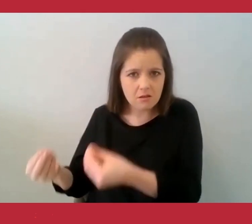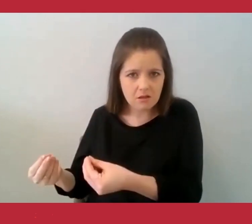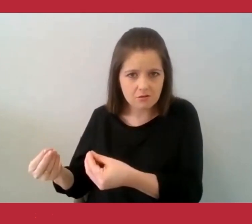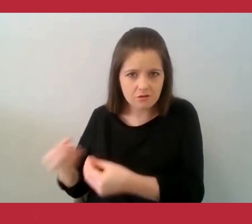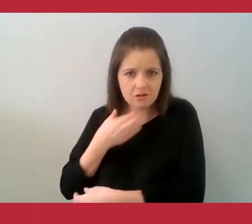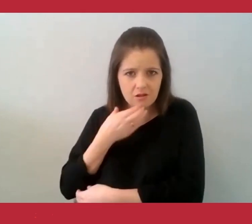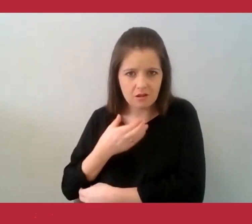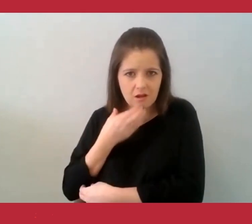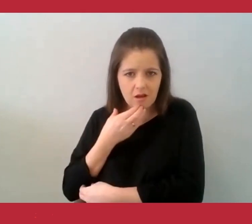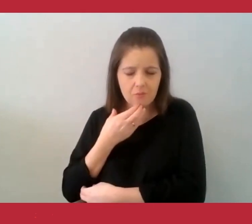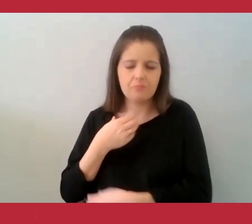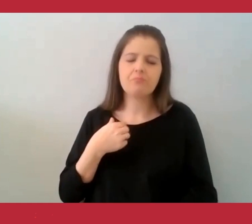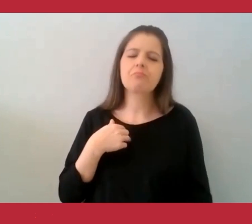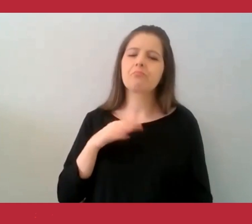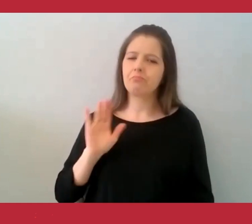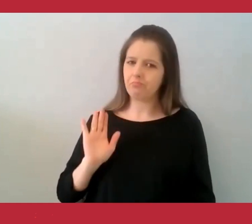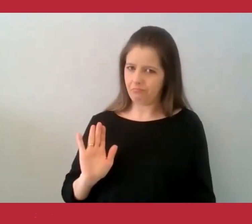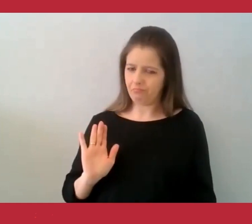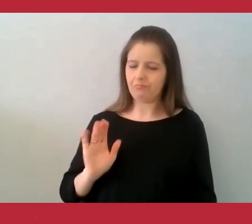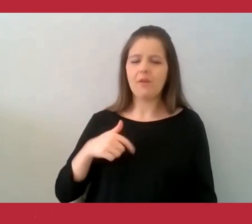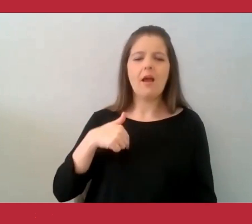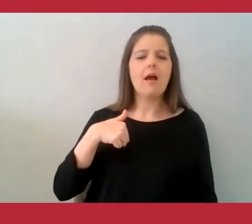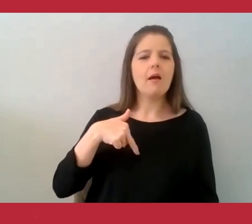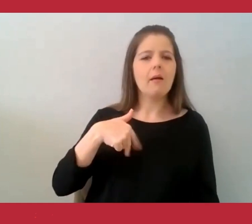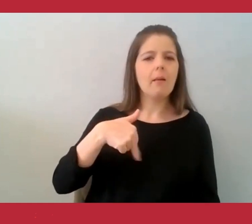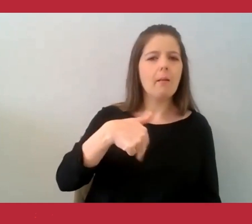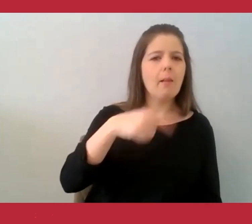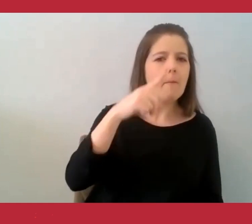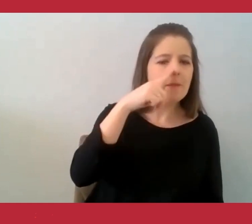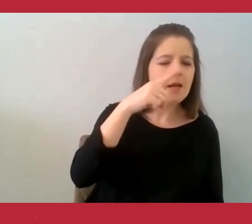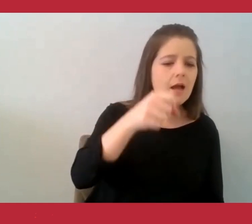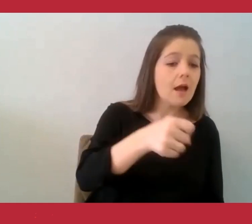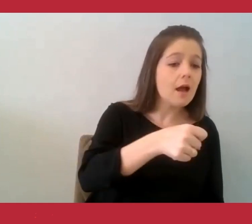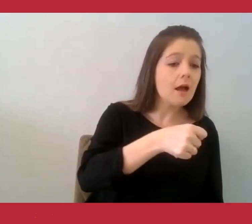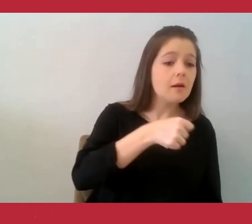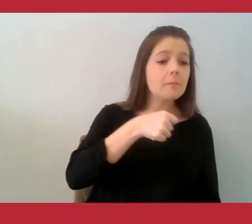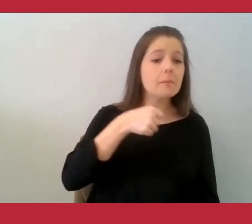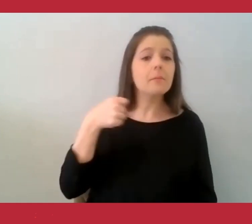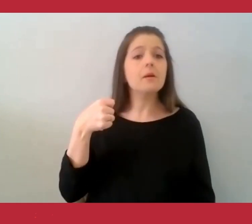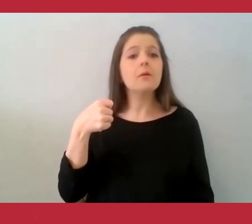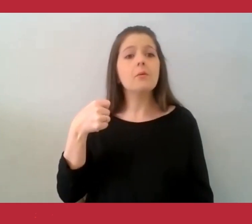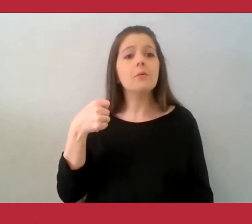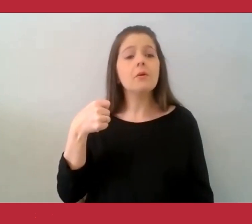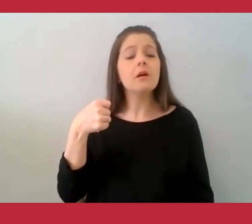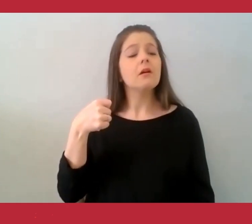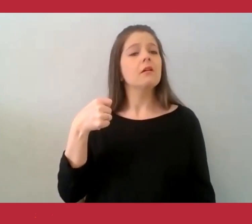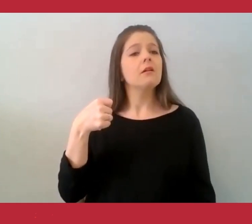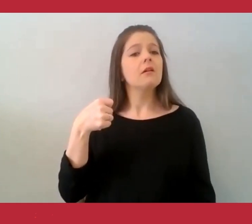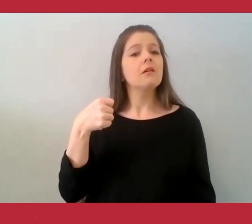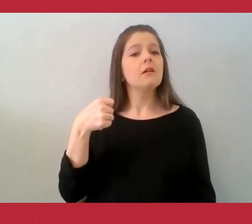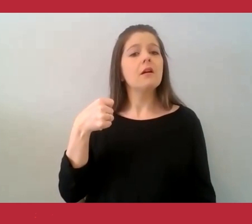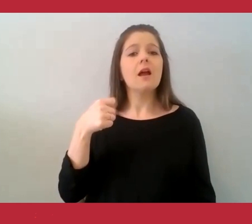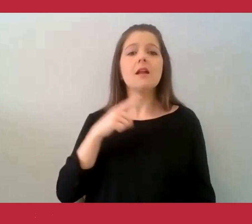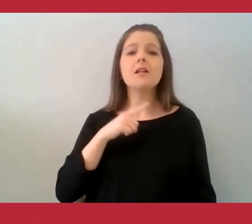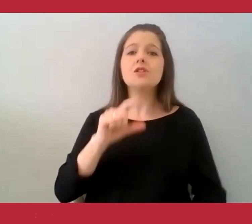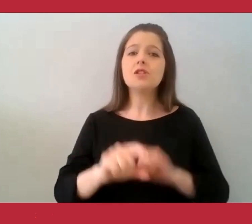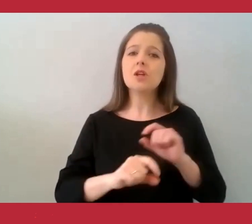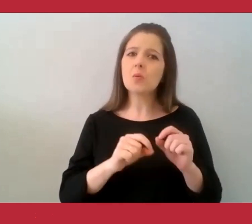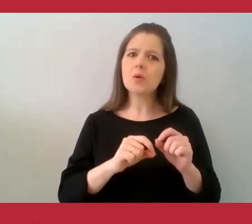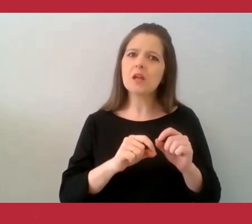quando sua mãe voltou lá, que ela tinha ido atender a porta, ela voltou com um embrulho. Um